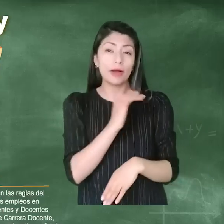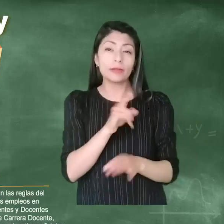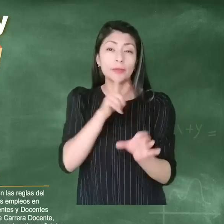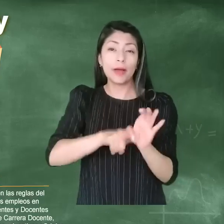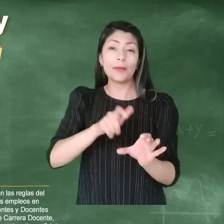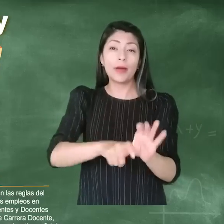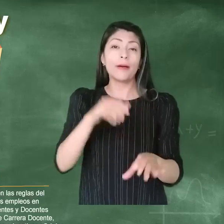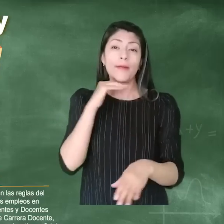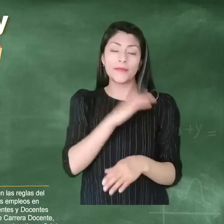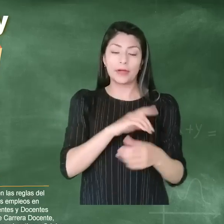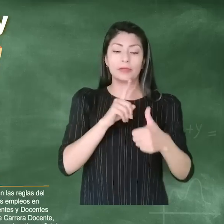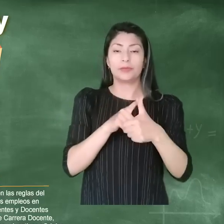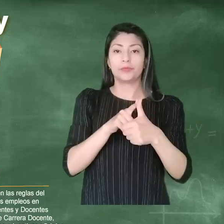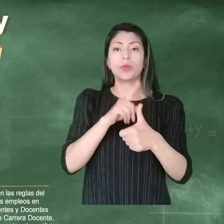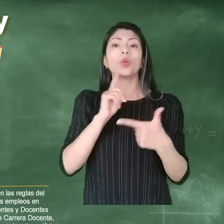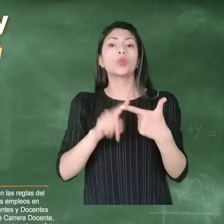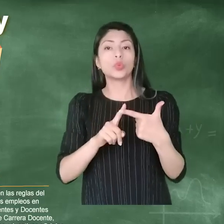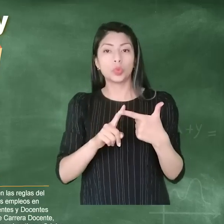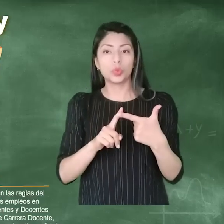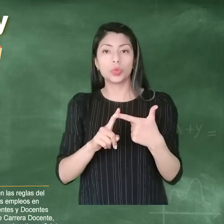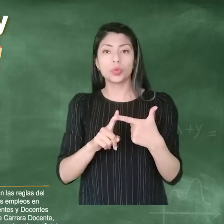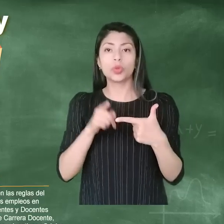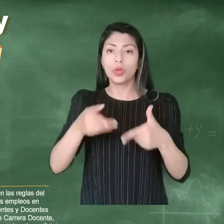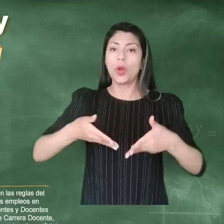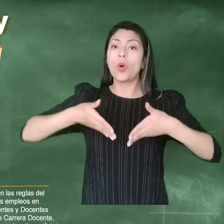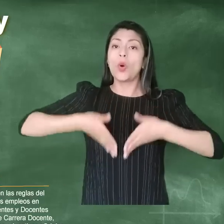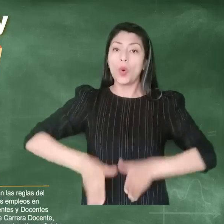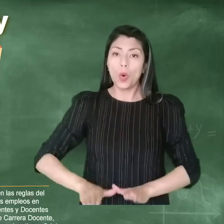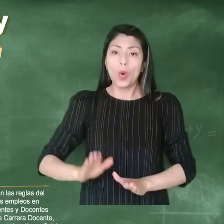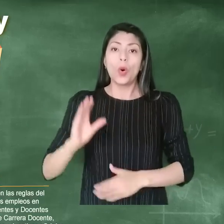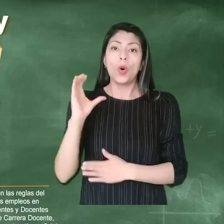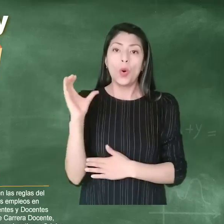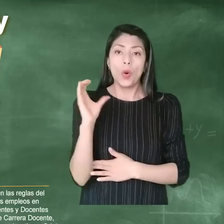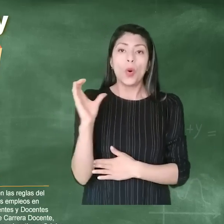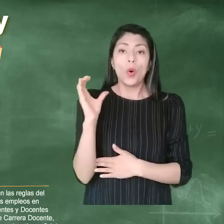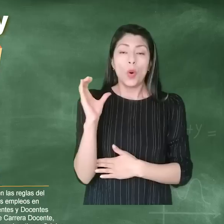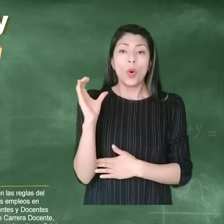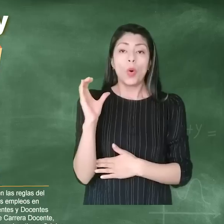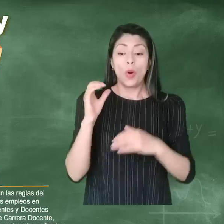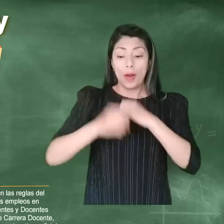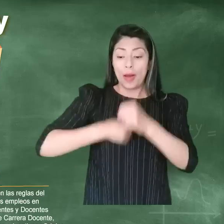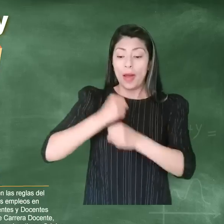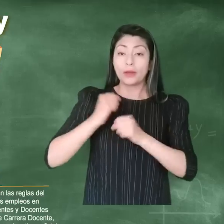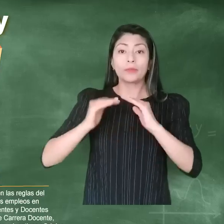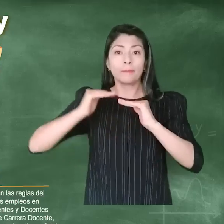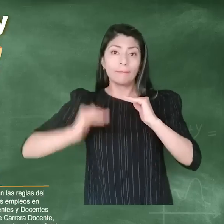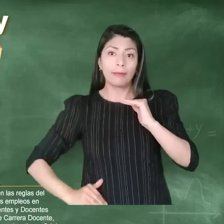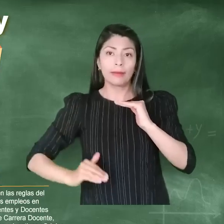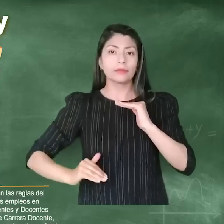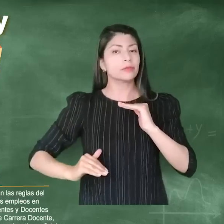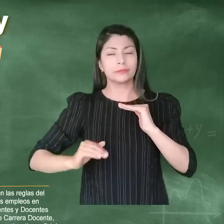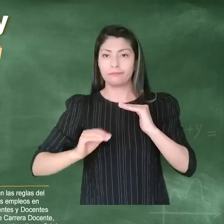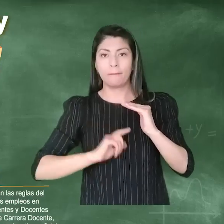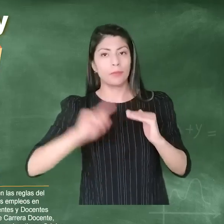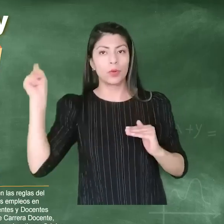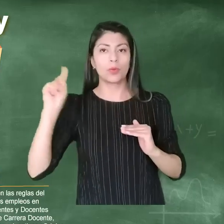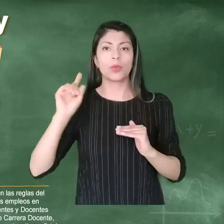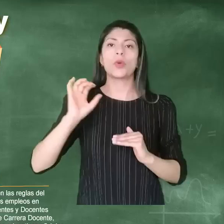o adulterados para su inscripción. 2. No ser ciudadano colombiano o ser menor de